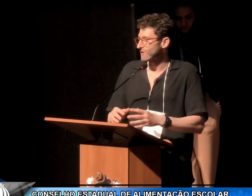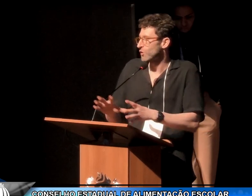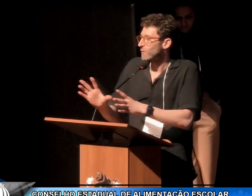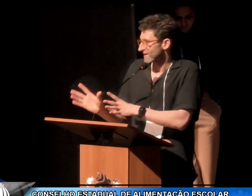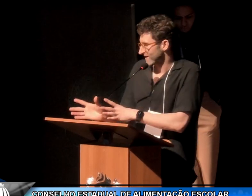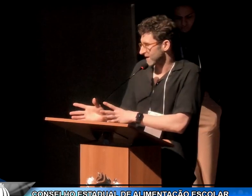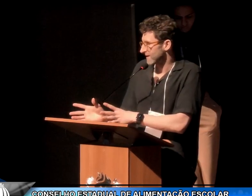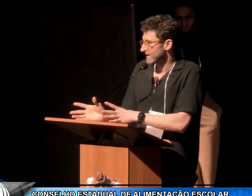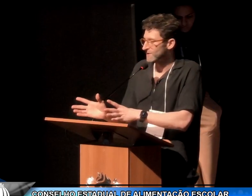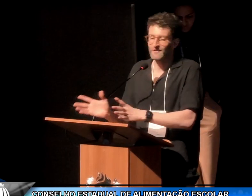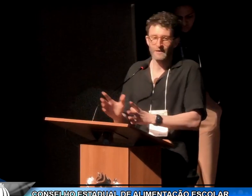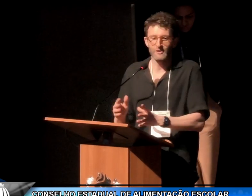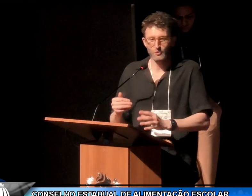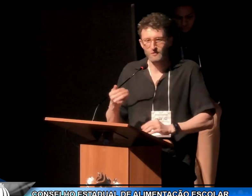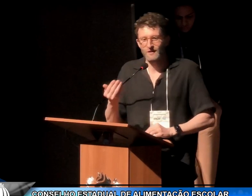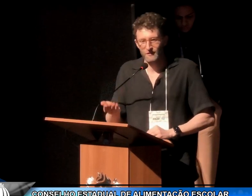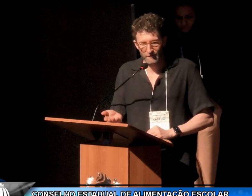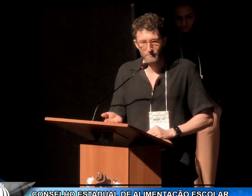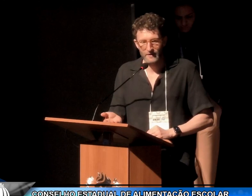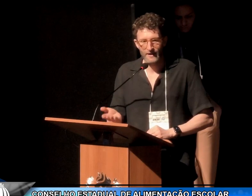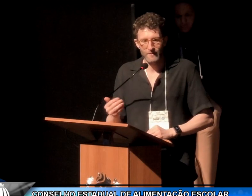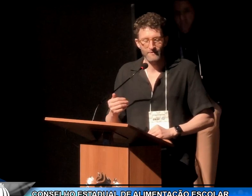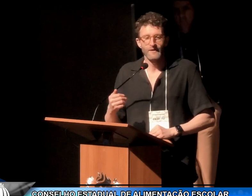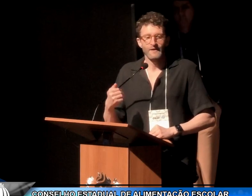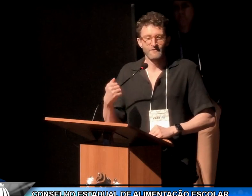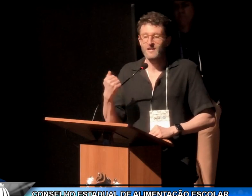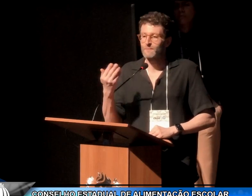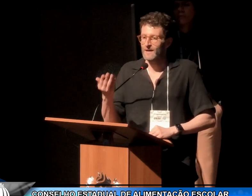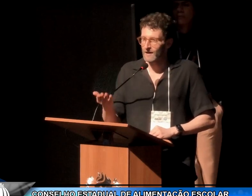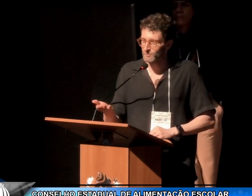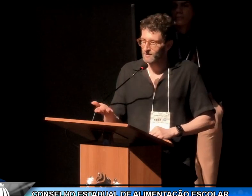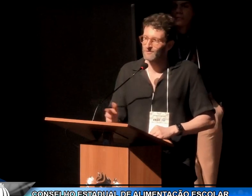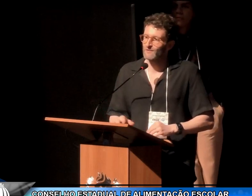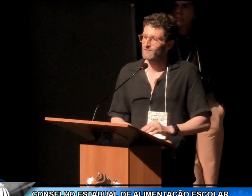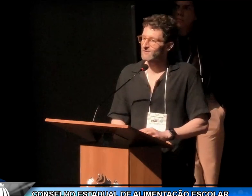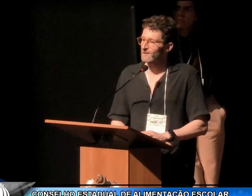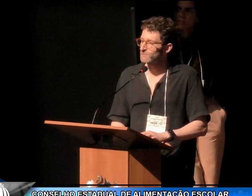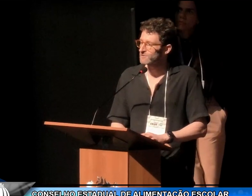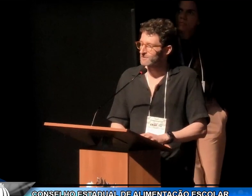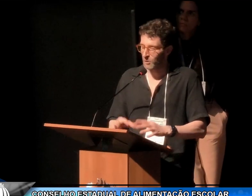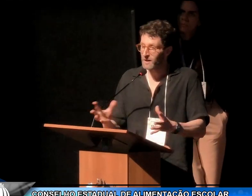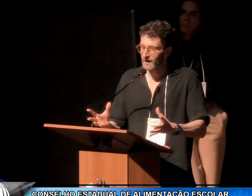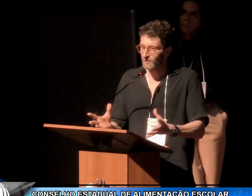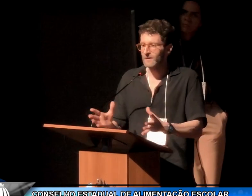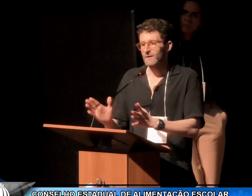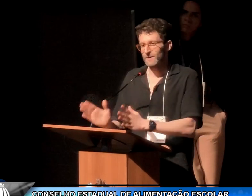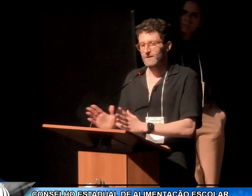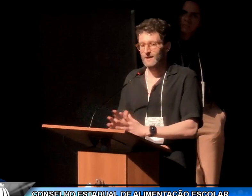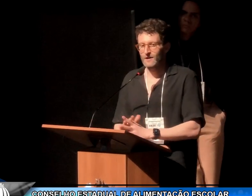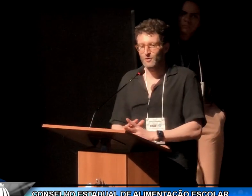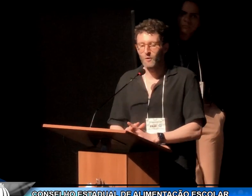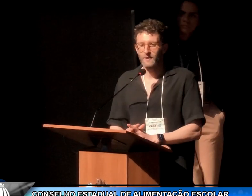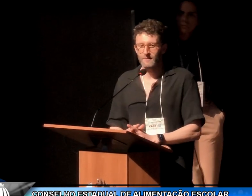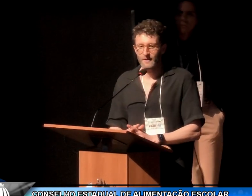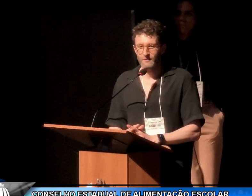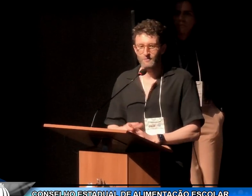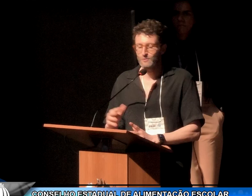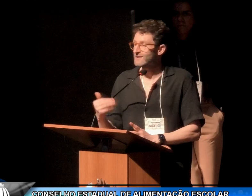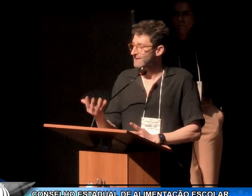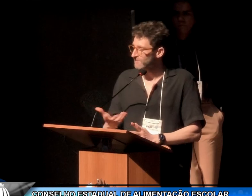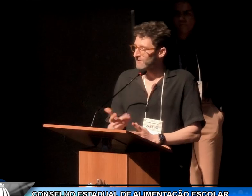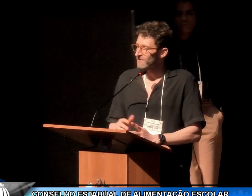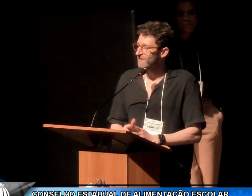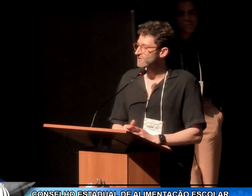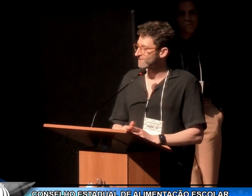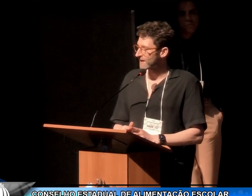de outras secretaria não necessariamente do nutricionistas do Pilar mas que seja encaminhado para o serviço de saúde local para que haja o acompanhamento